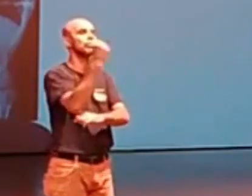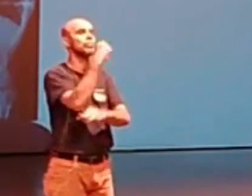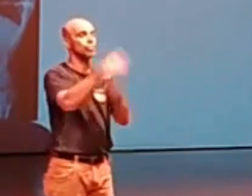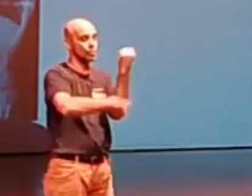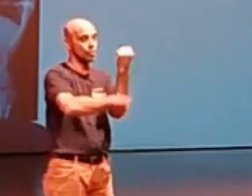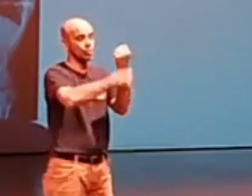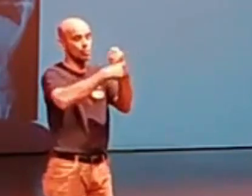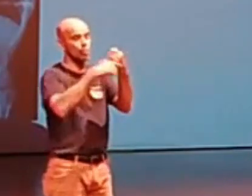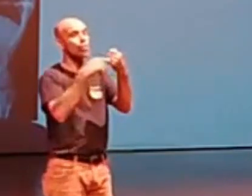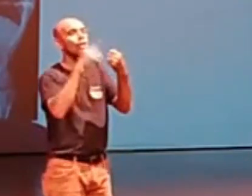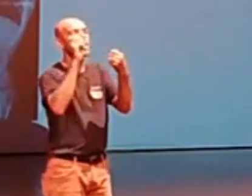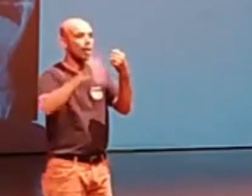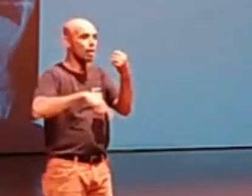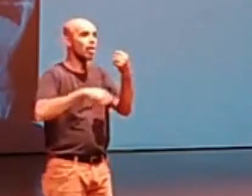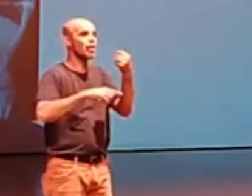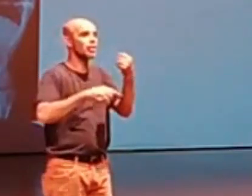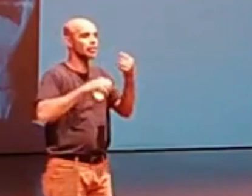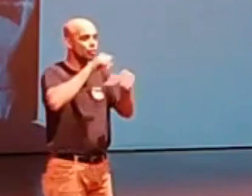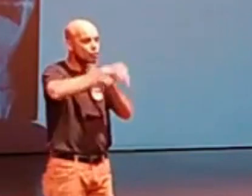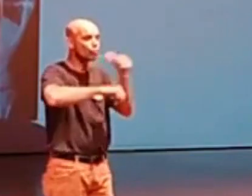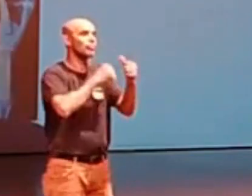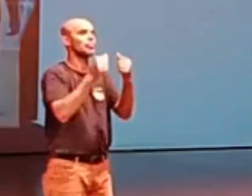como um desequilíbrio importante, gera dor.